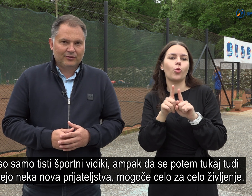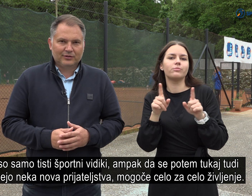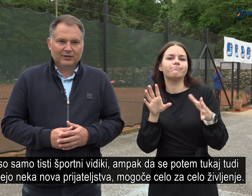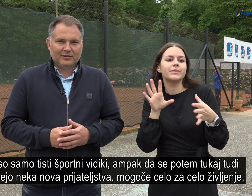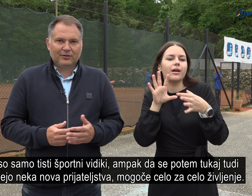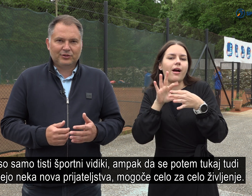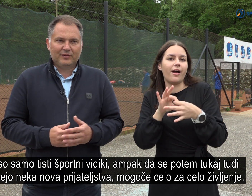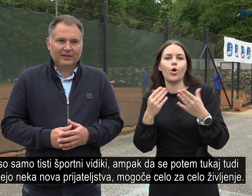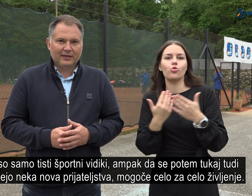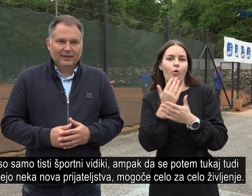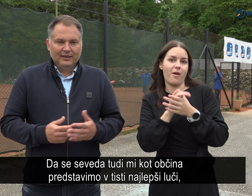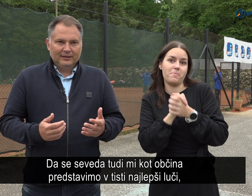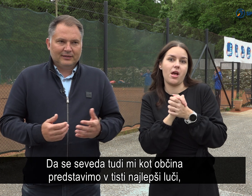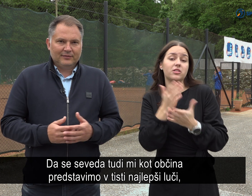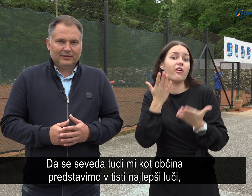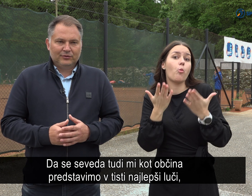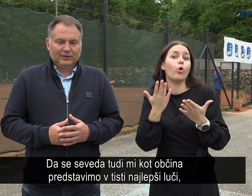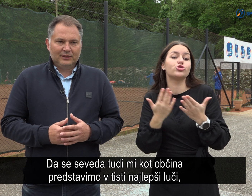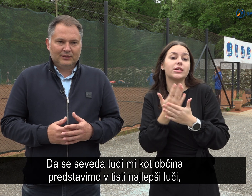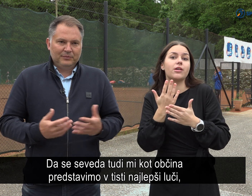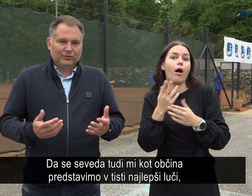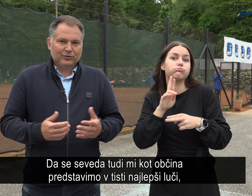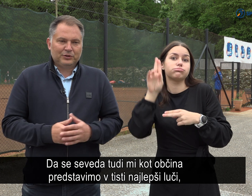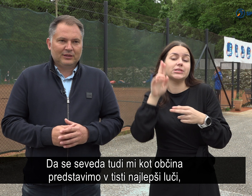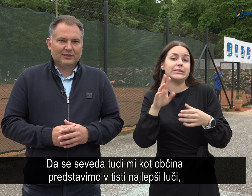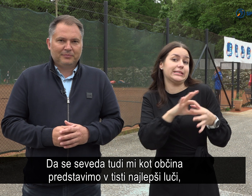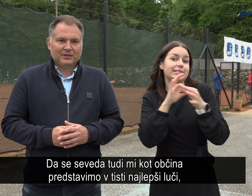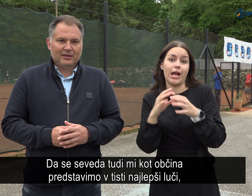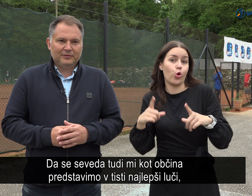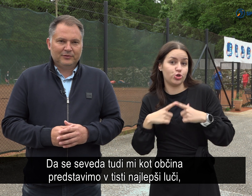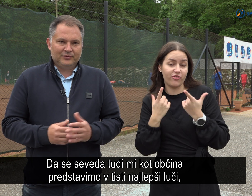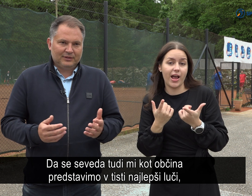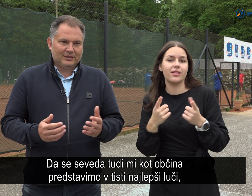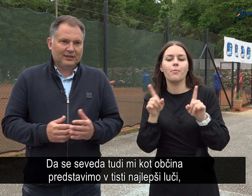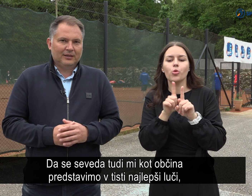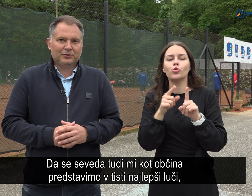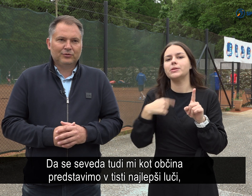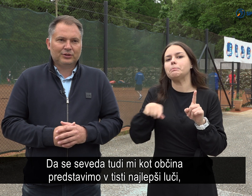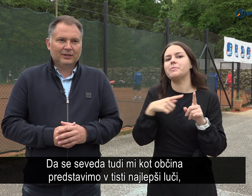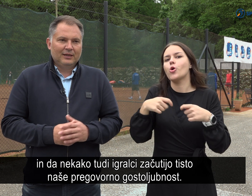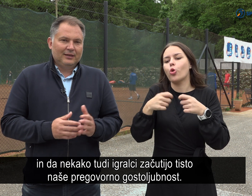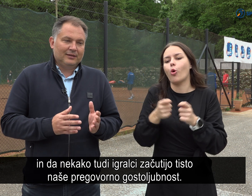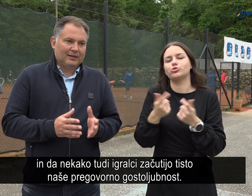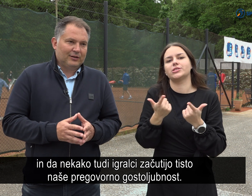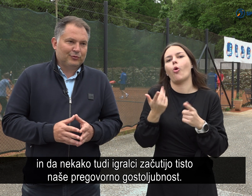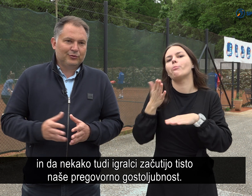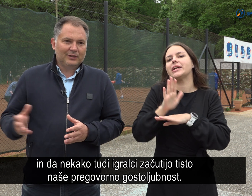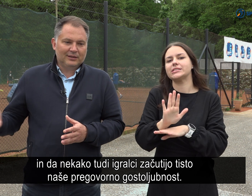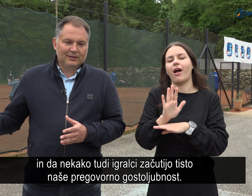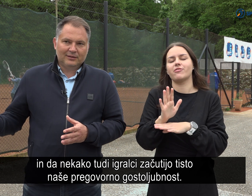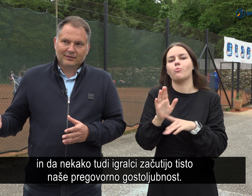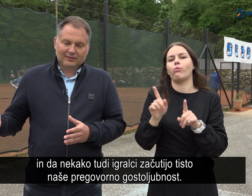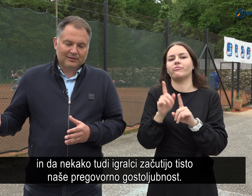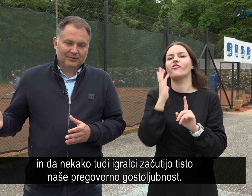mogoče celo za celo življenje in da seveda tudi mi kot občina, da se predstavimo v tisti najlepši luči in da nekako